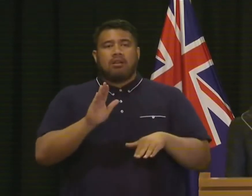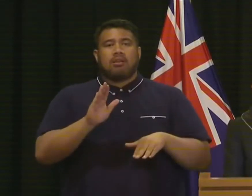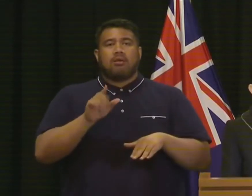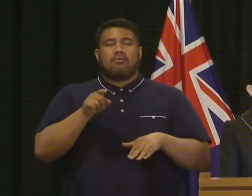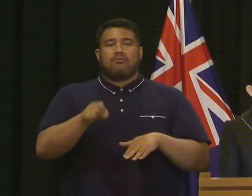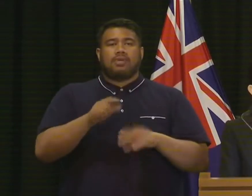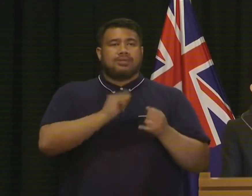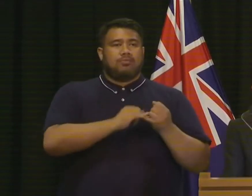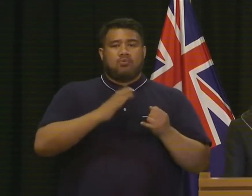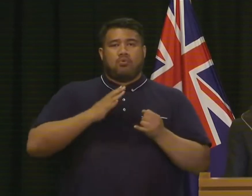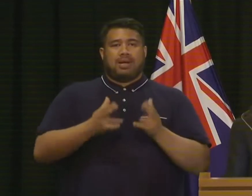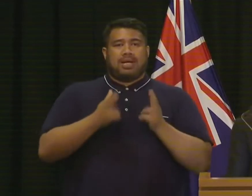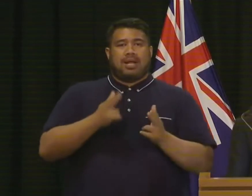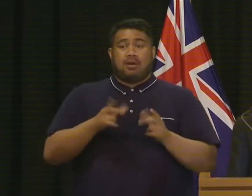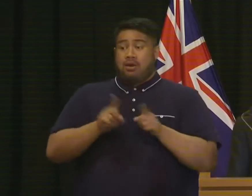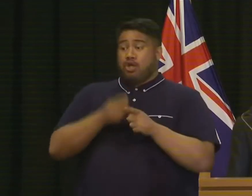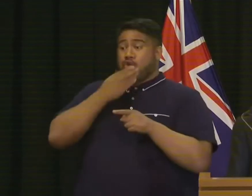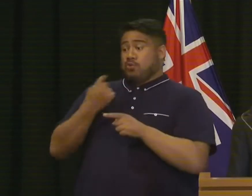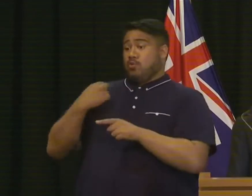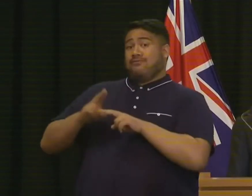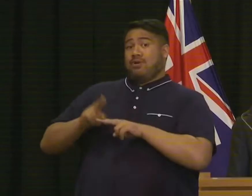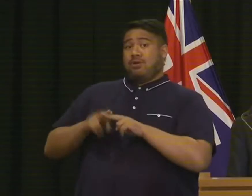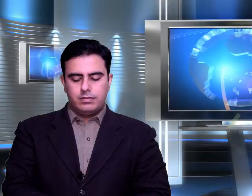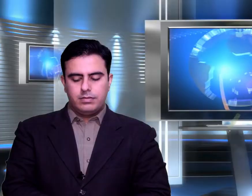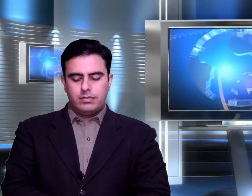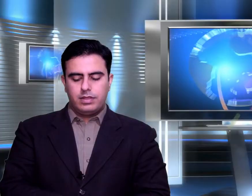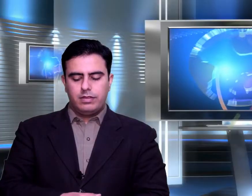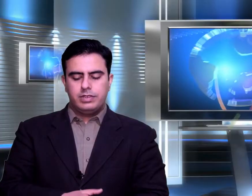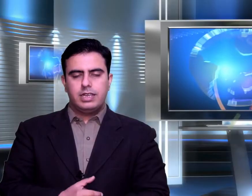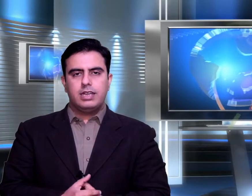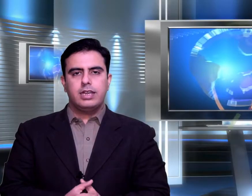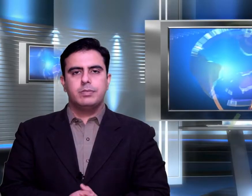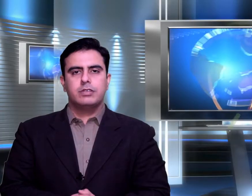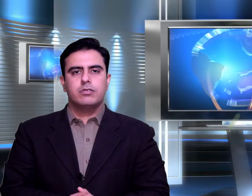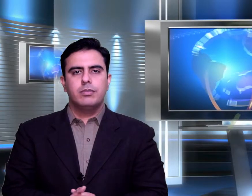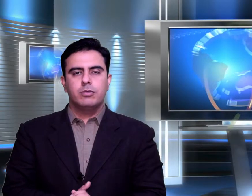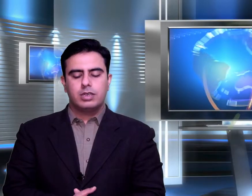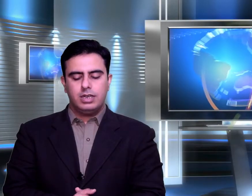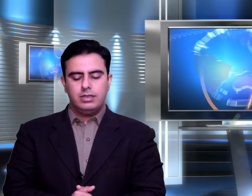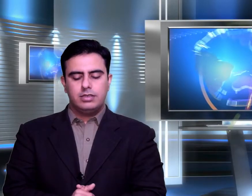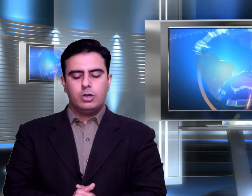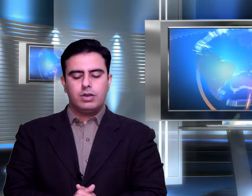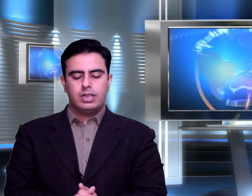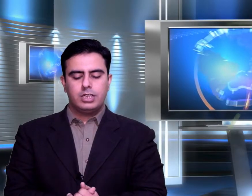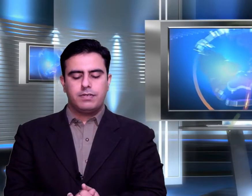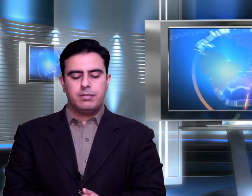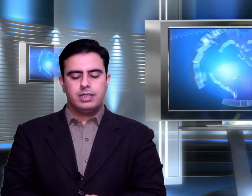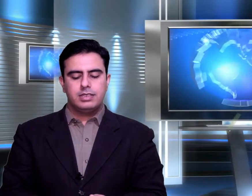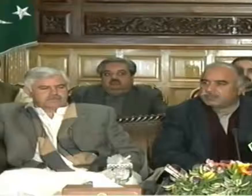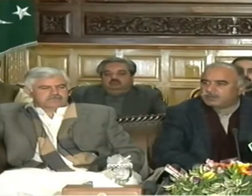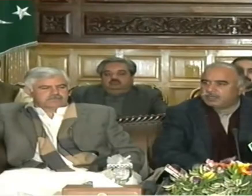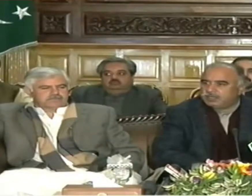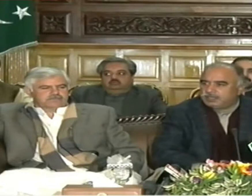attack on Friday will be banned in this country. वज़ीर आला खैबर पख्तूनख्वा महमूद खान ते गवर्नर शाह